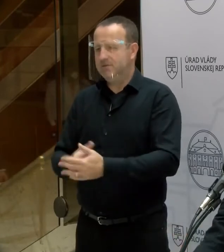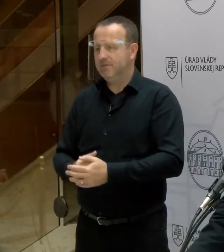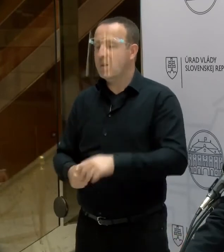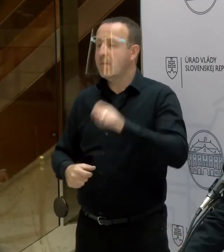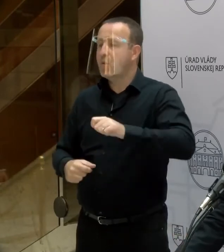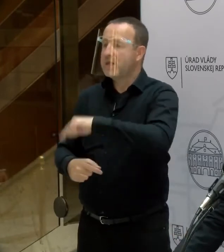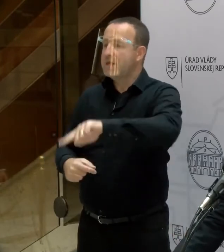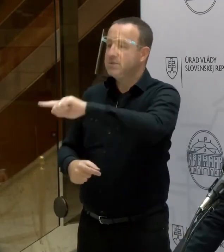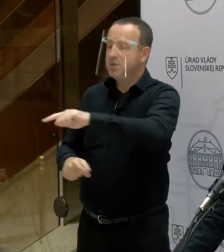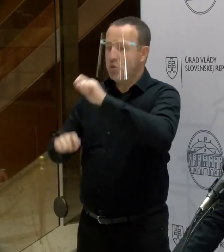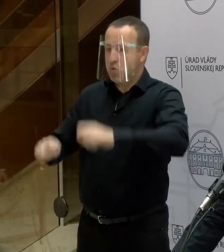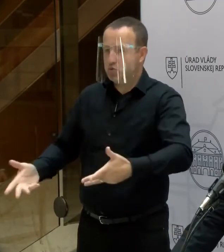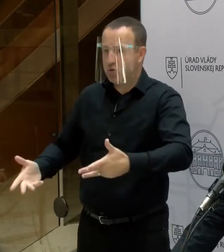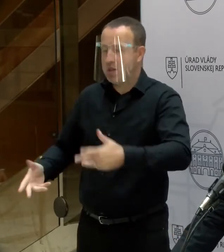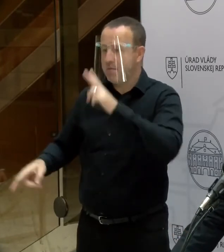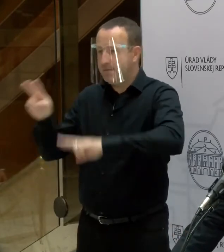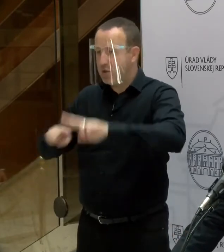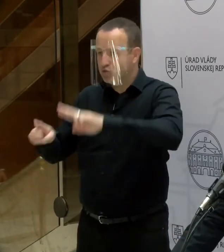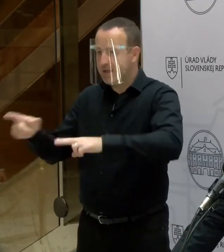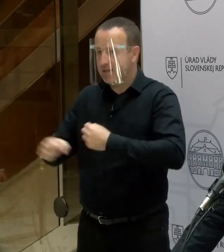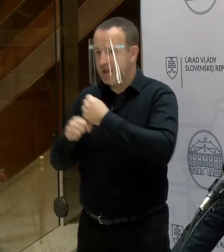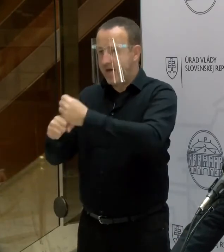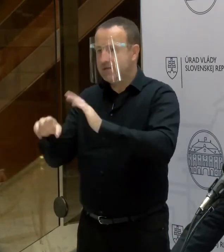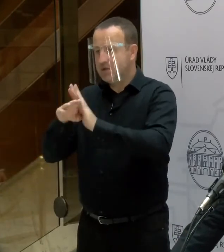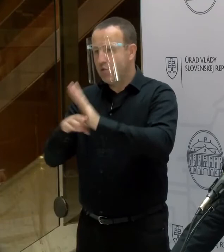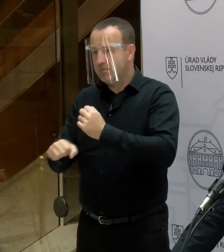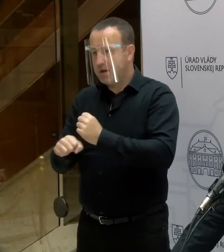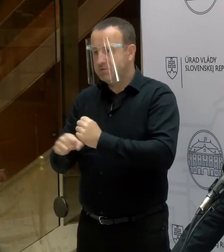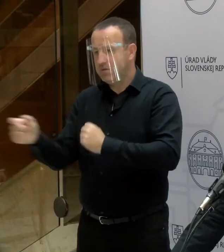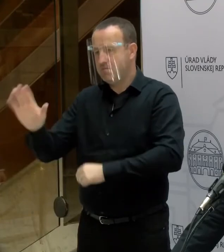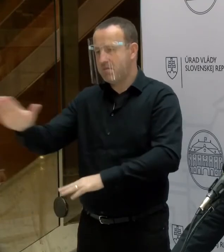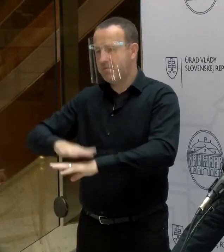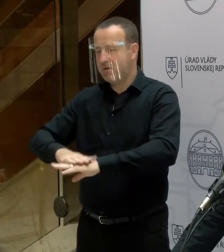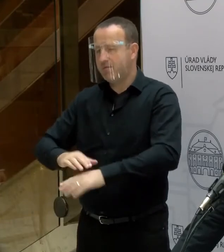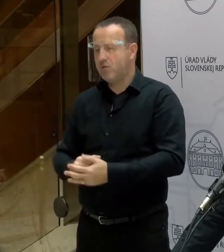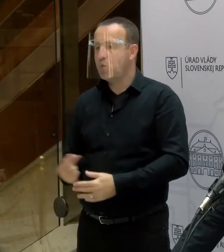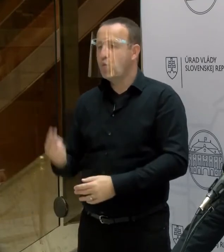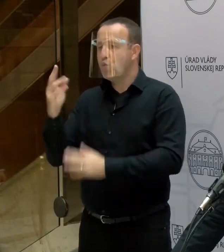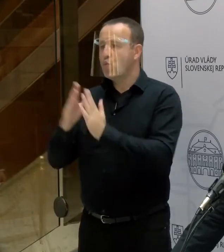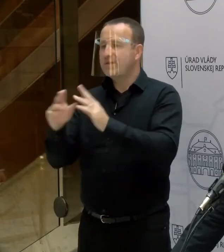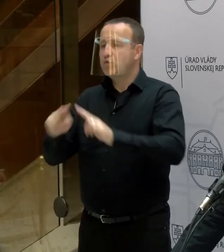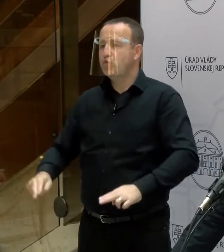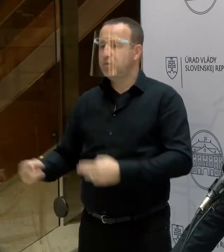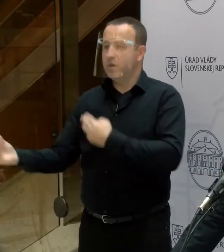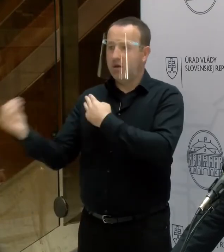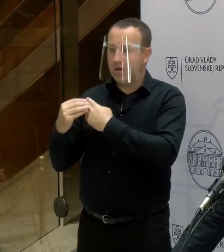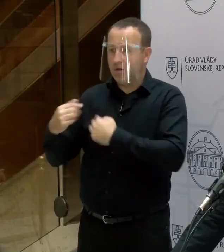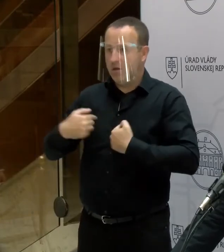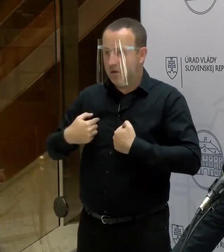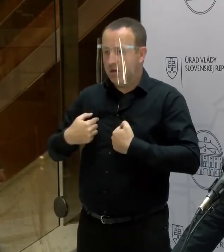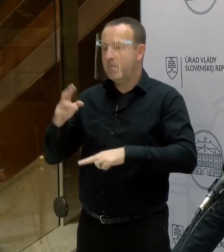poslanci rozhodli preskúmať takýto návrh, je to ich právo a ak nás ústavný súd vyzve, my sa k tomu